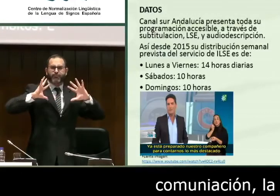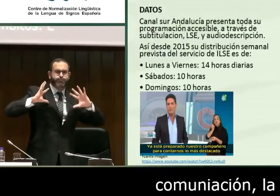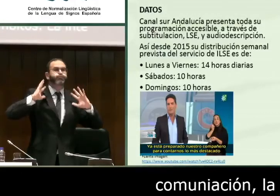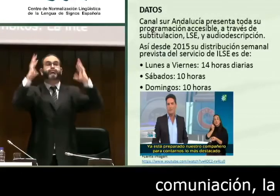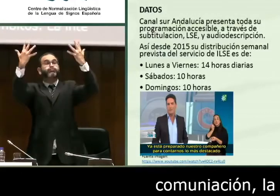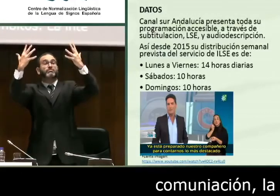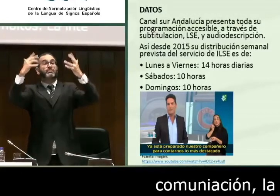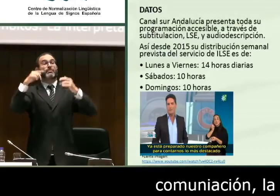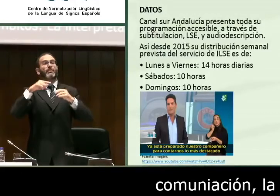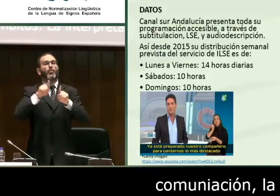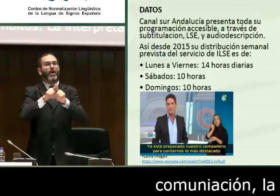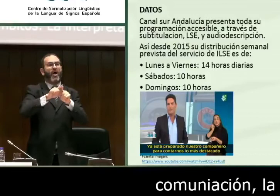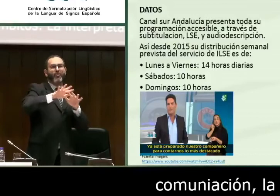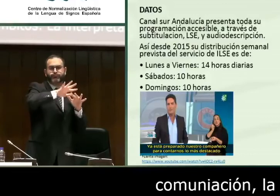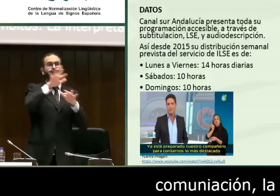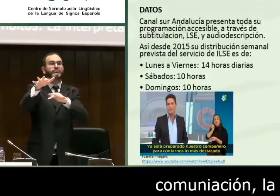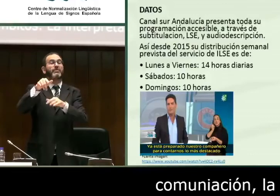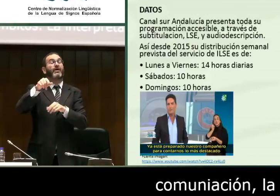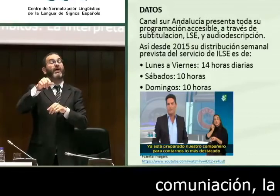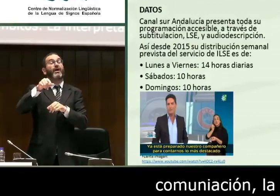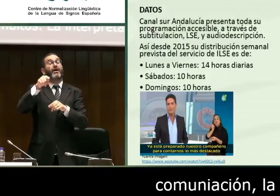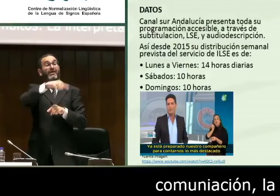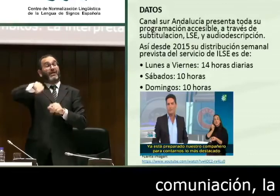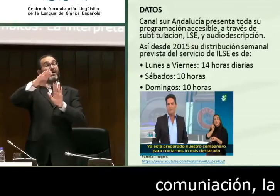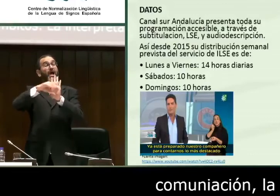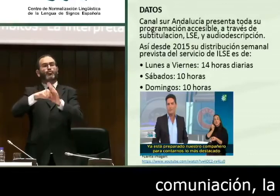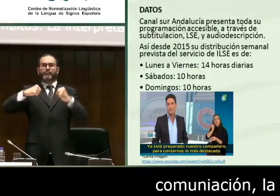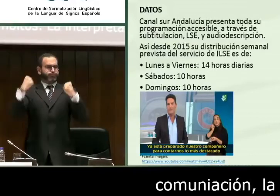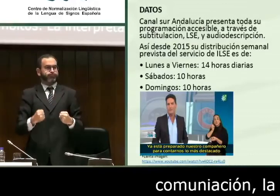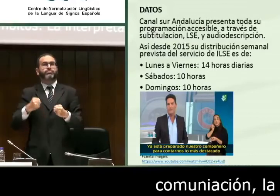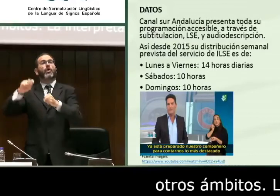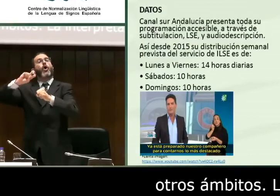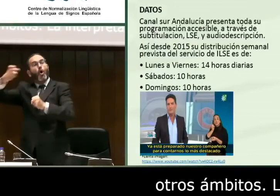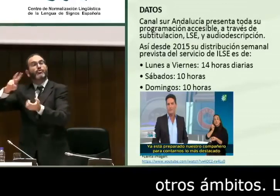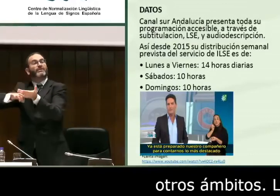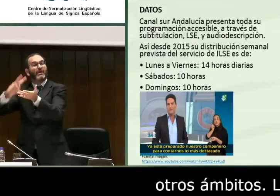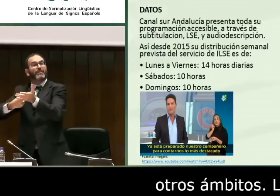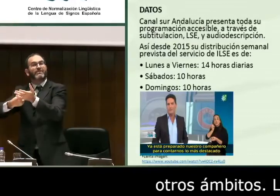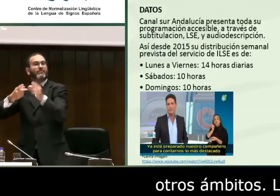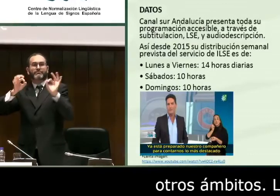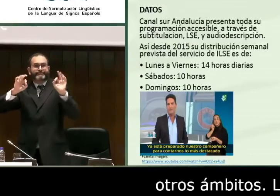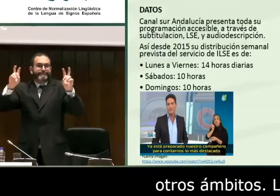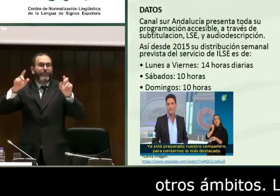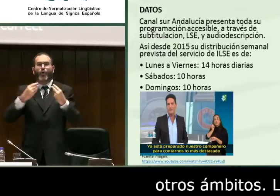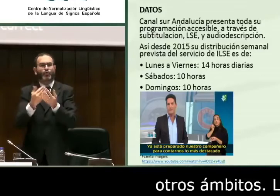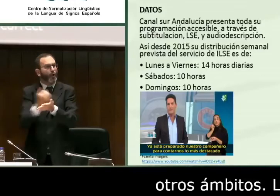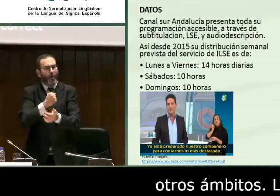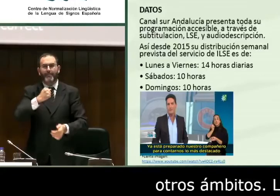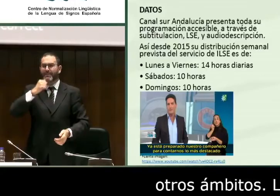enseguida se marcharon y el movimiento asociativo salimos a la calle para protestar